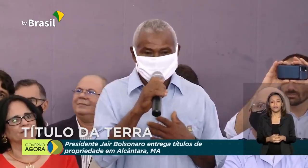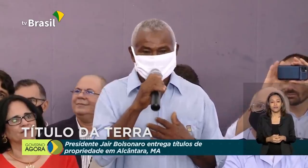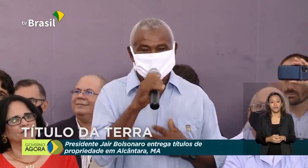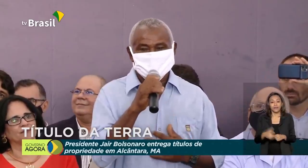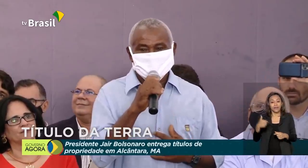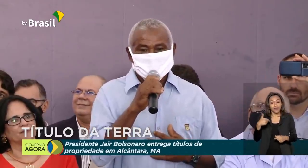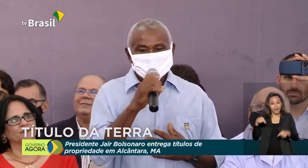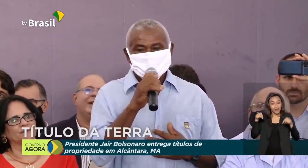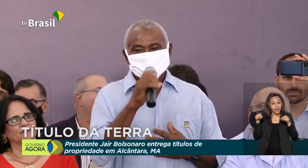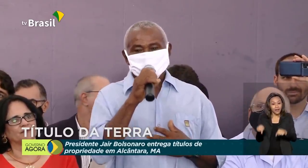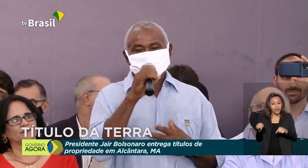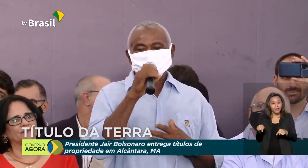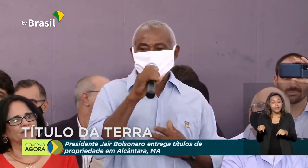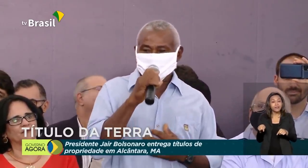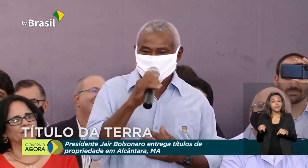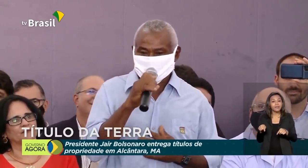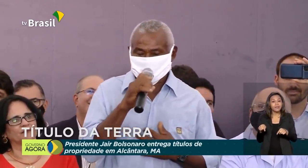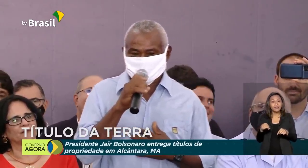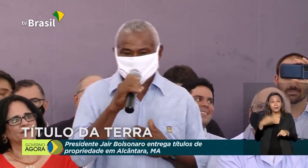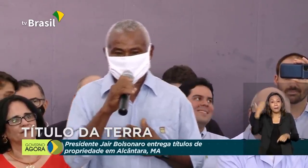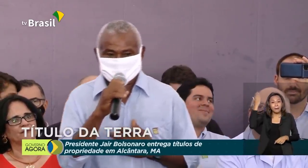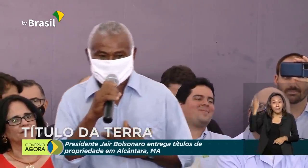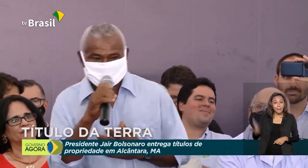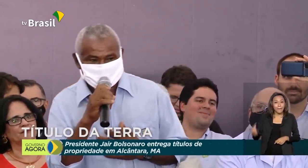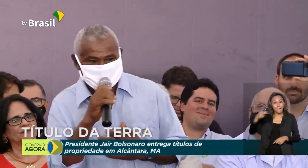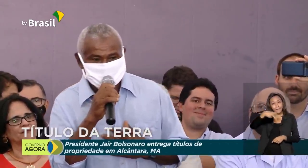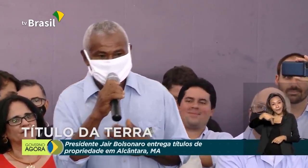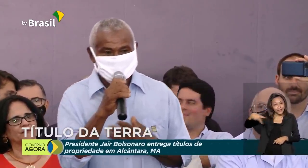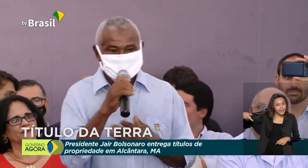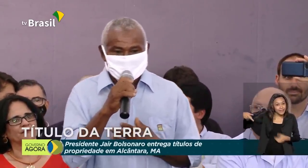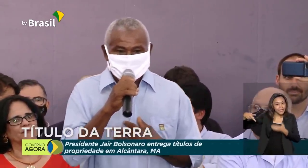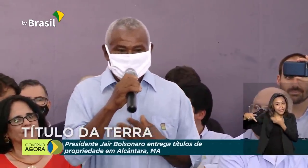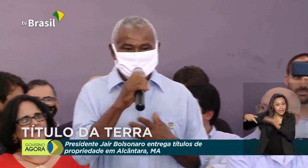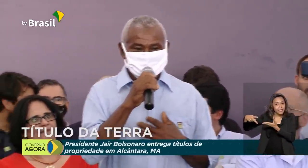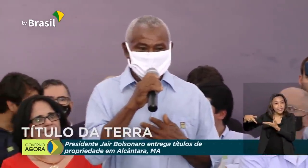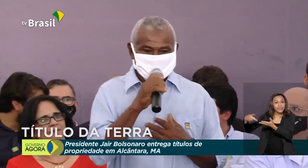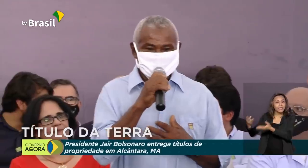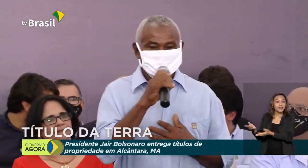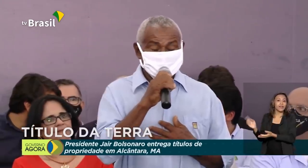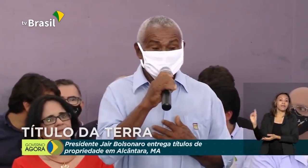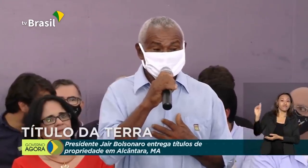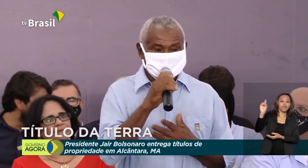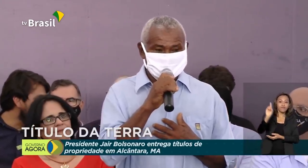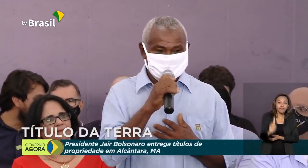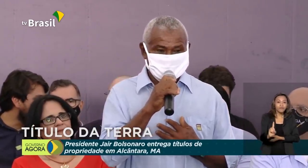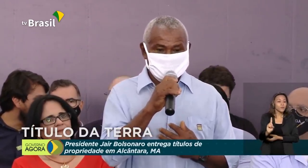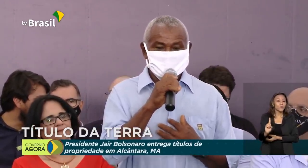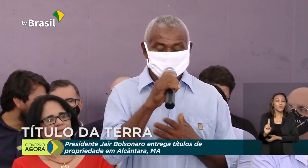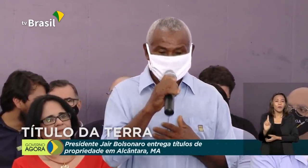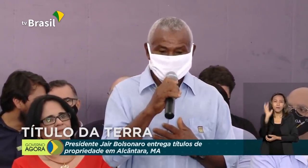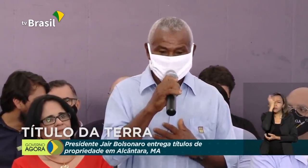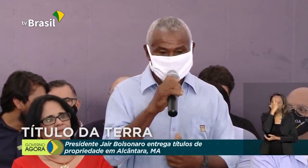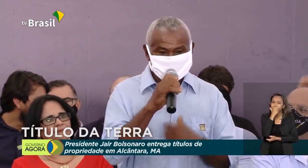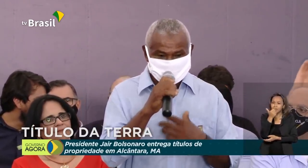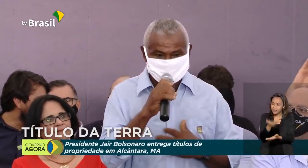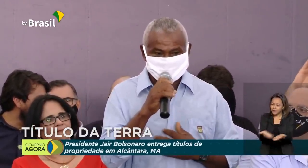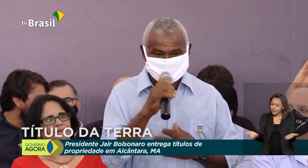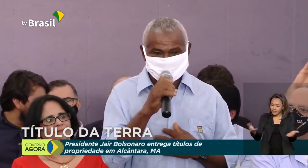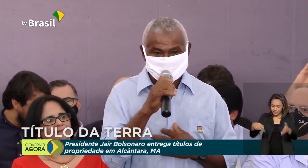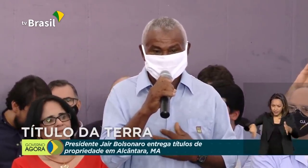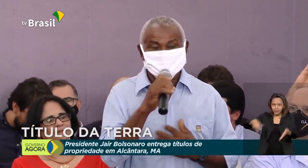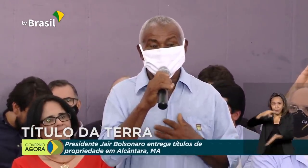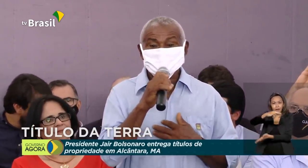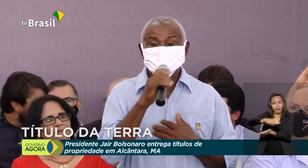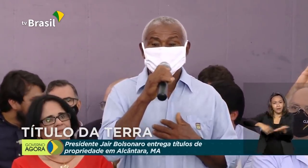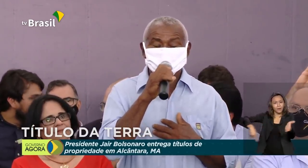de vida. Porque esse presidente, ele está trazendo para nós aqui uma coisa muito bonita e muito boa, que é esse título